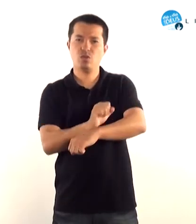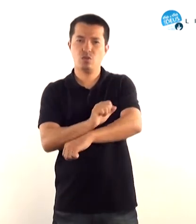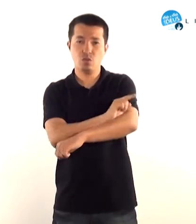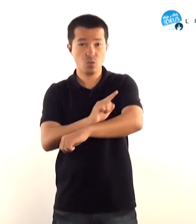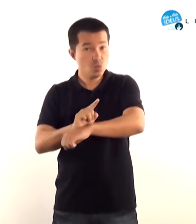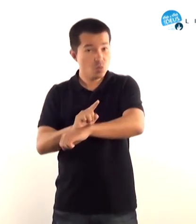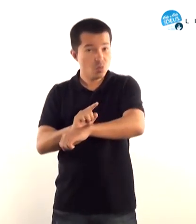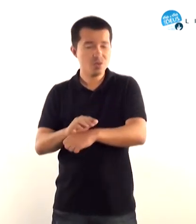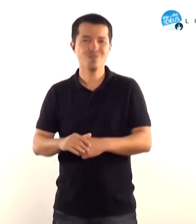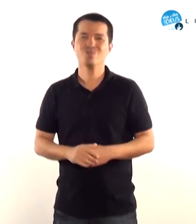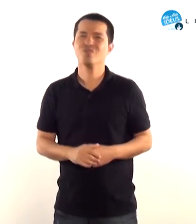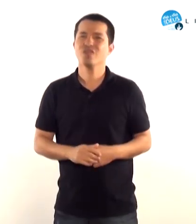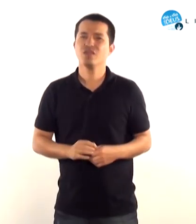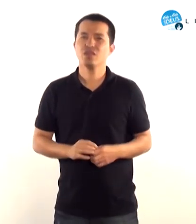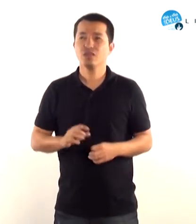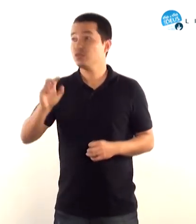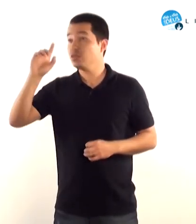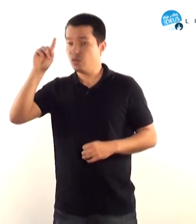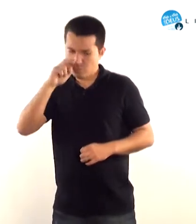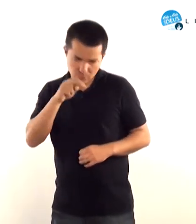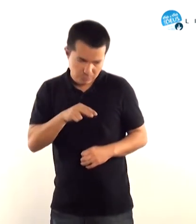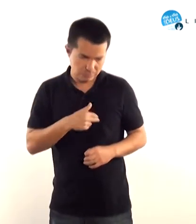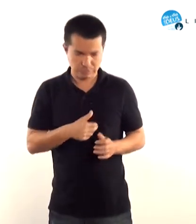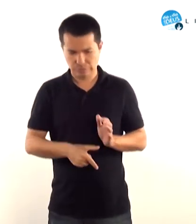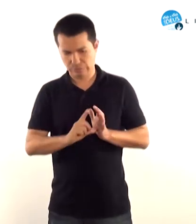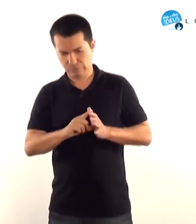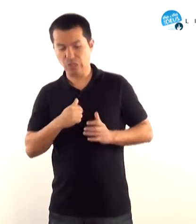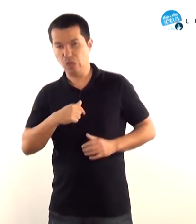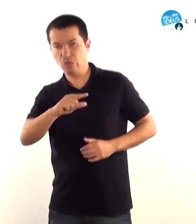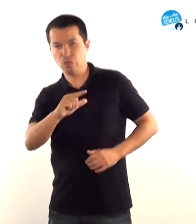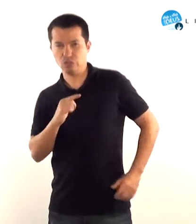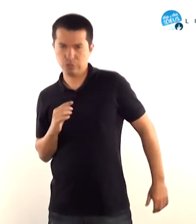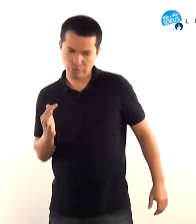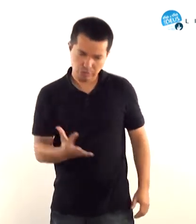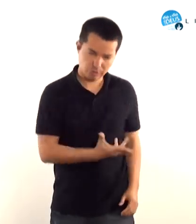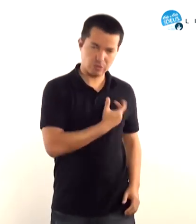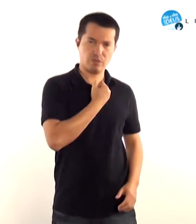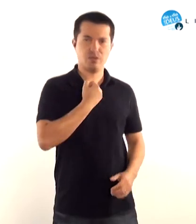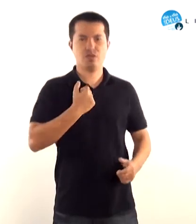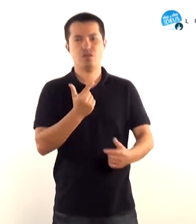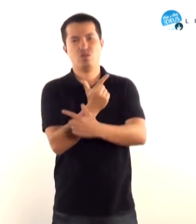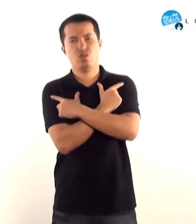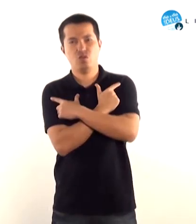seus genros quiseram ir com ele. Nem a sua mulher, a mulher ficou no meio do caminho.